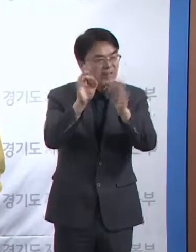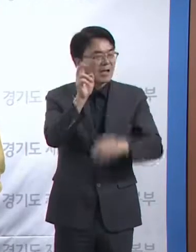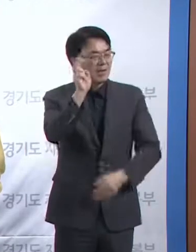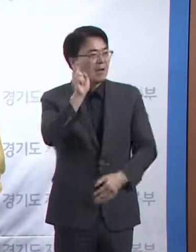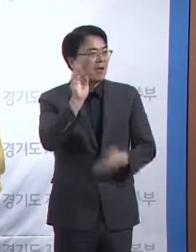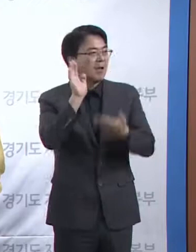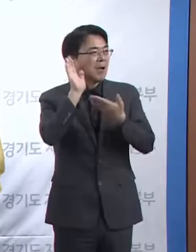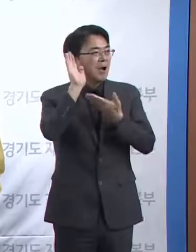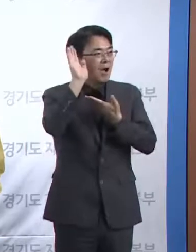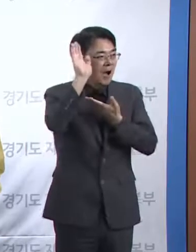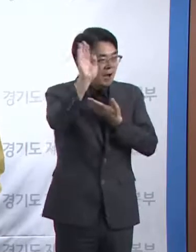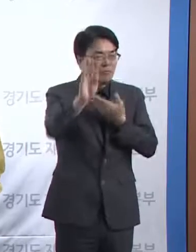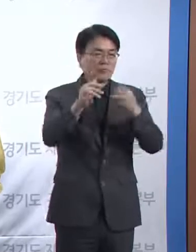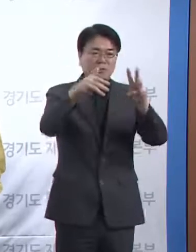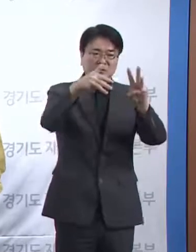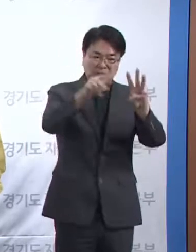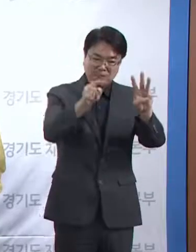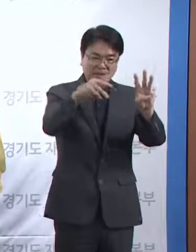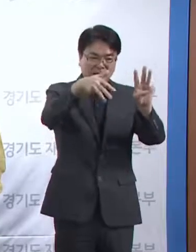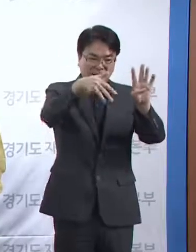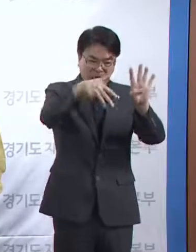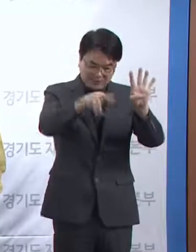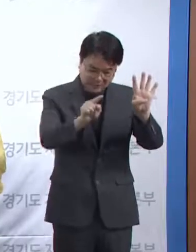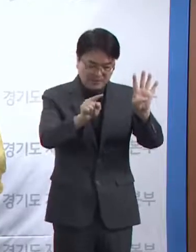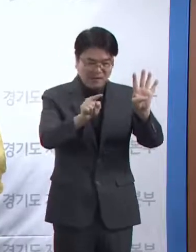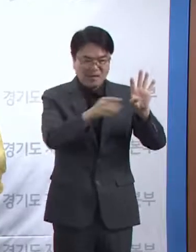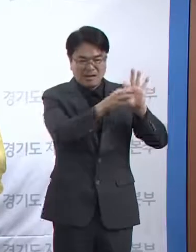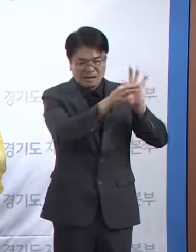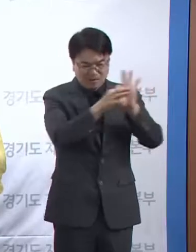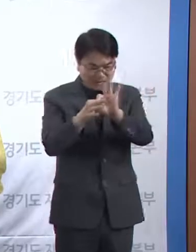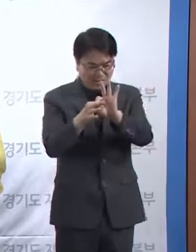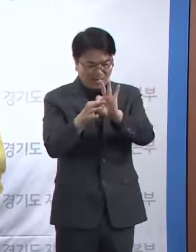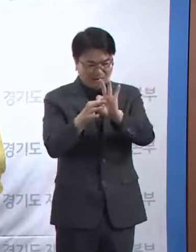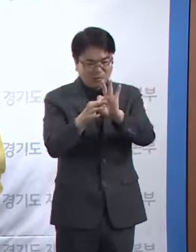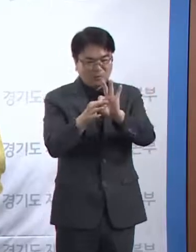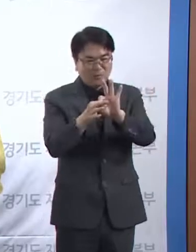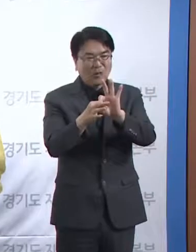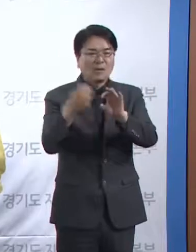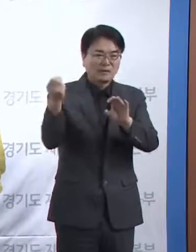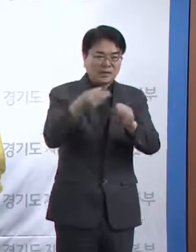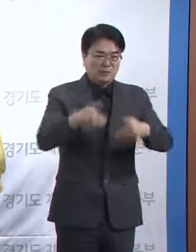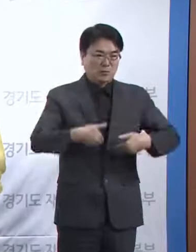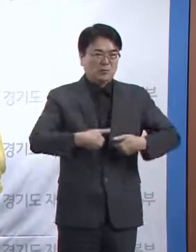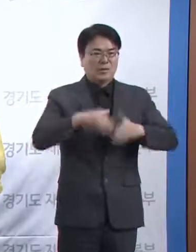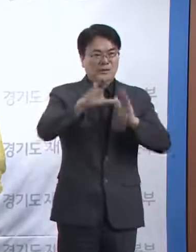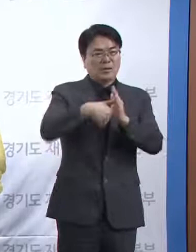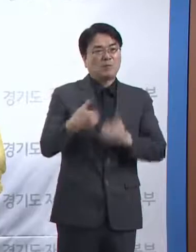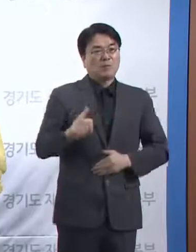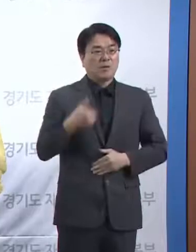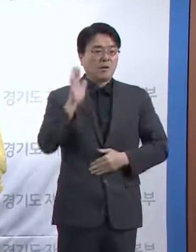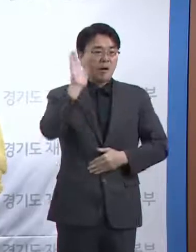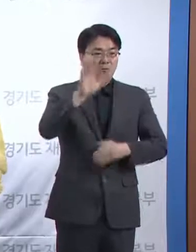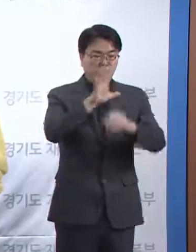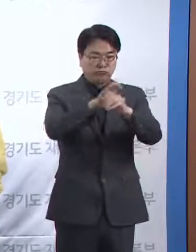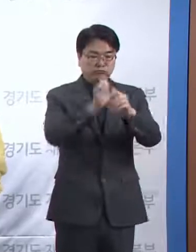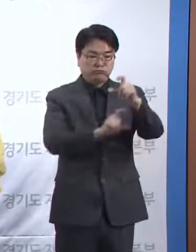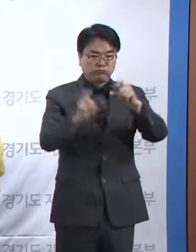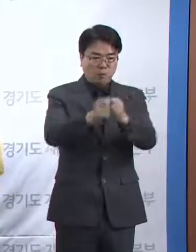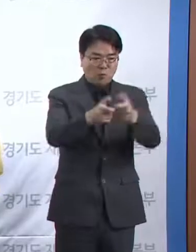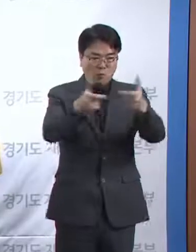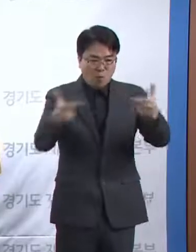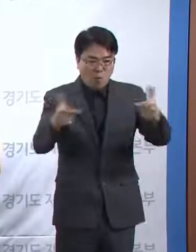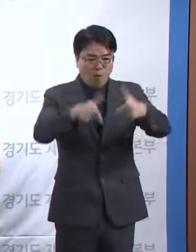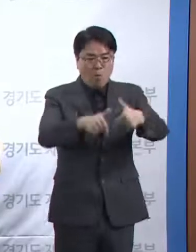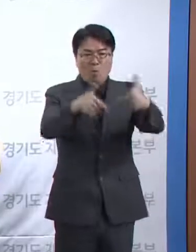좋지만은 더 3차, 4차 계속 이렇게 코로나가 확대되고 재확산될 경우 우리는 대비하지 않을 수